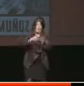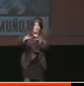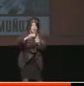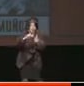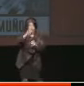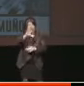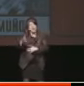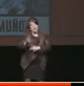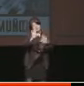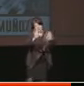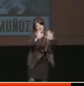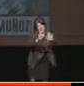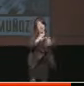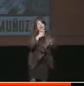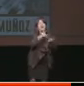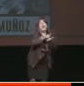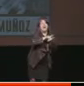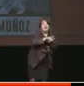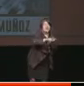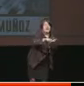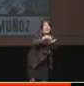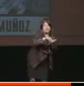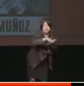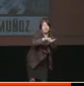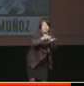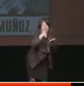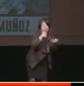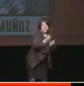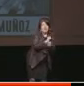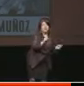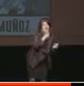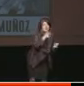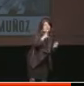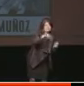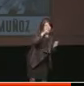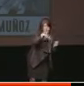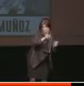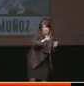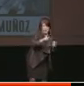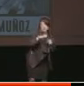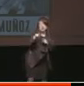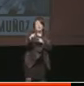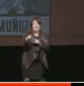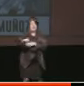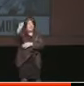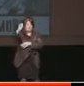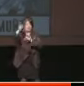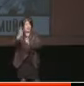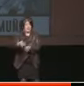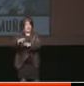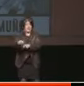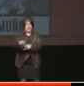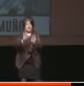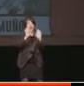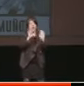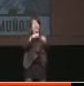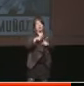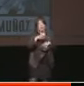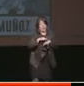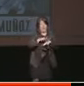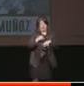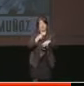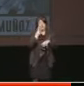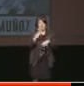la letteratura è una tragedia quando non la si comprende e l'ultima volta che ho visto Mugnoz mi ha detto attenzione amico mio